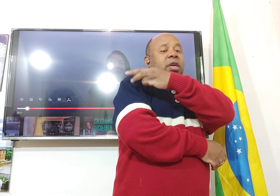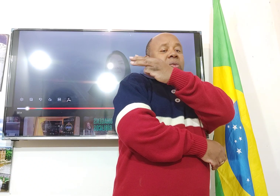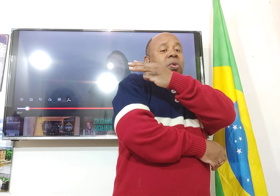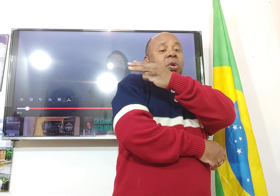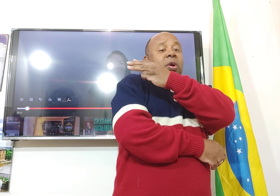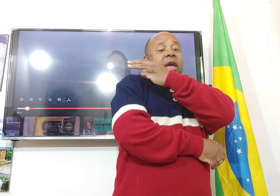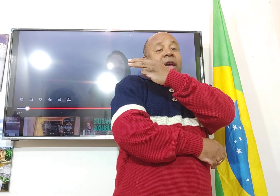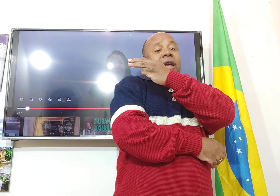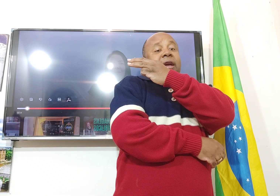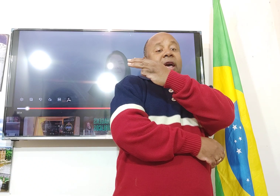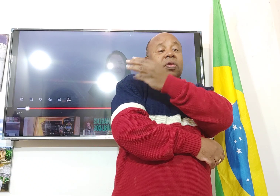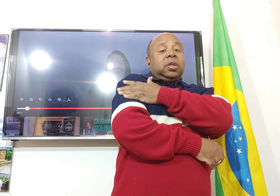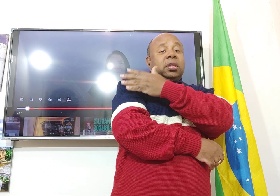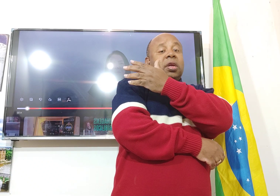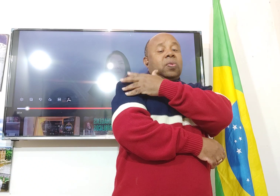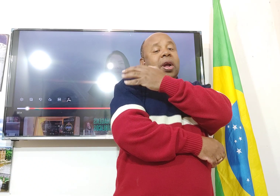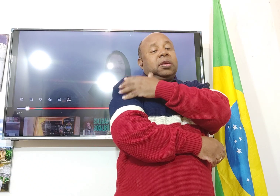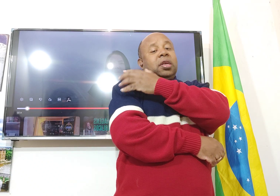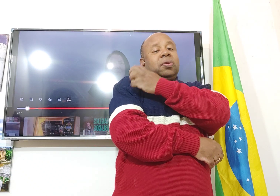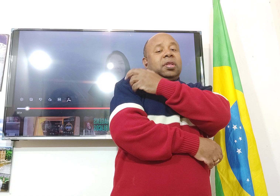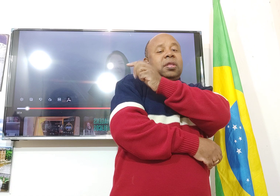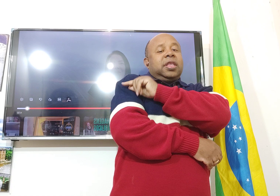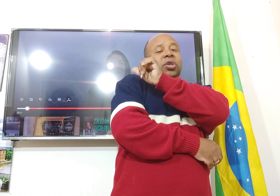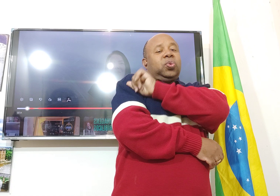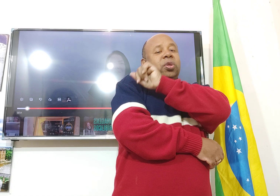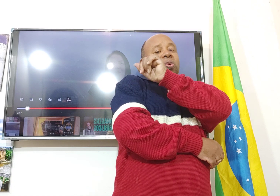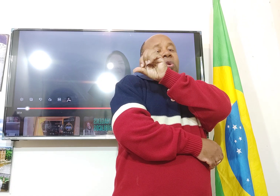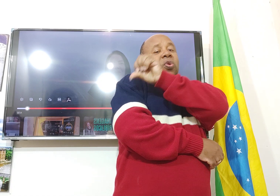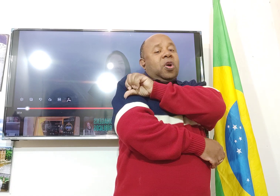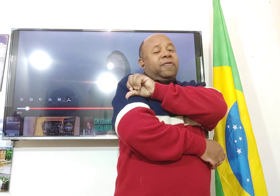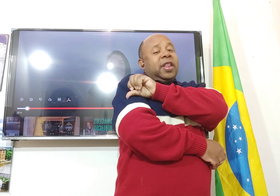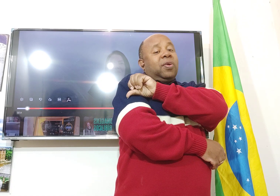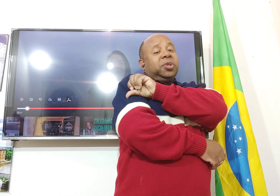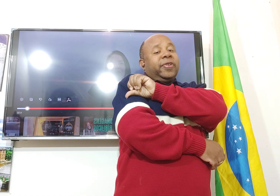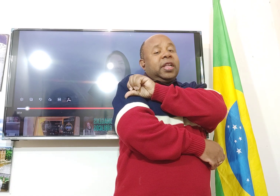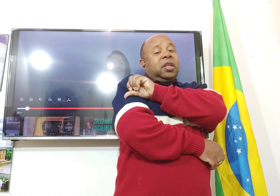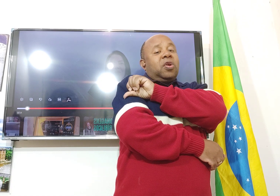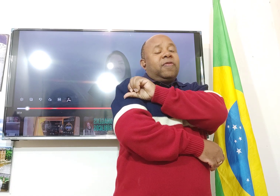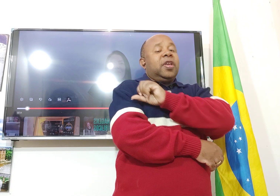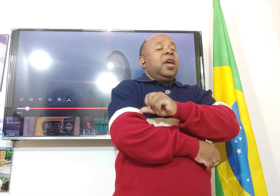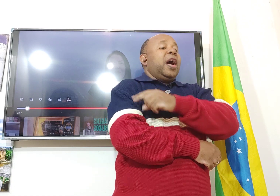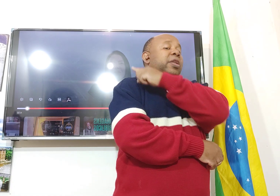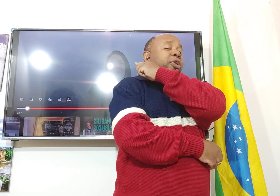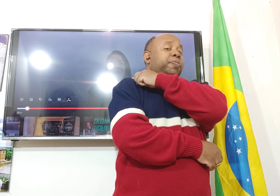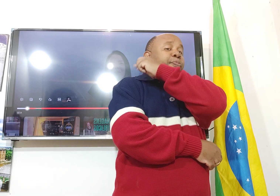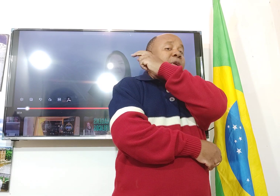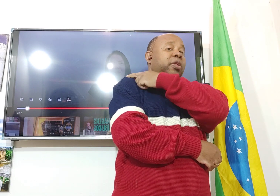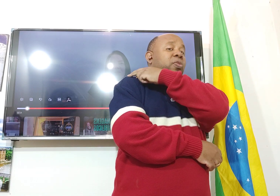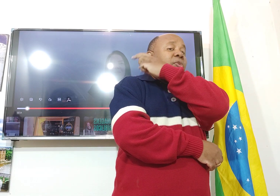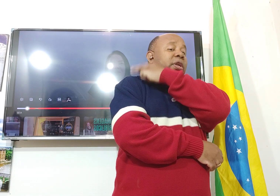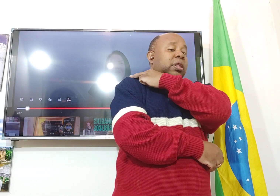terceiro, grau, terceiro, quarto, quinto, sexto, sete, oito, 9, né? Hoje vai ter até 9. Aí depois, primeiro, segundo e